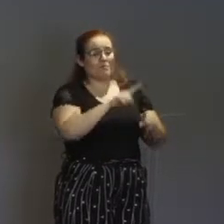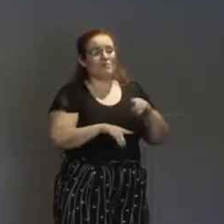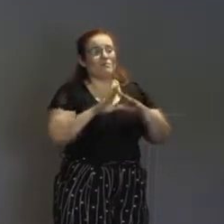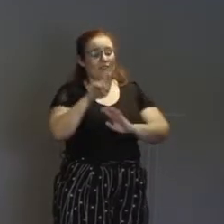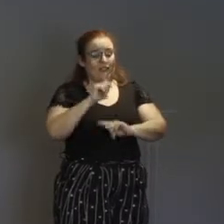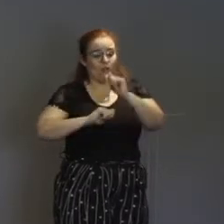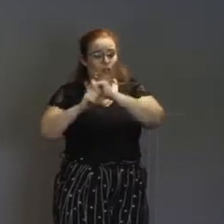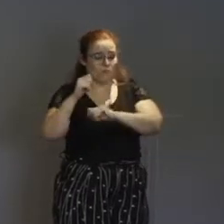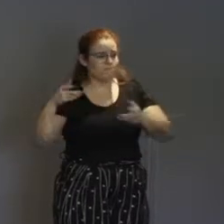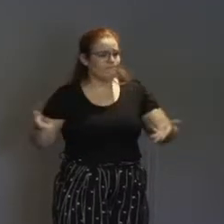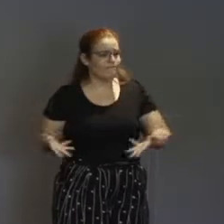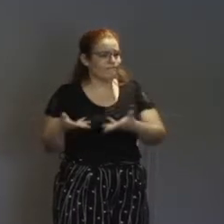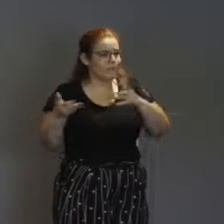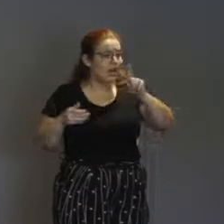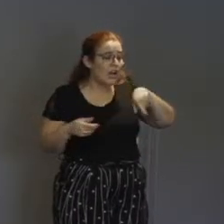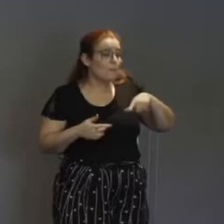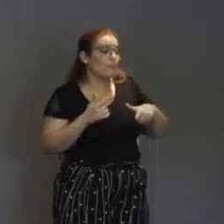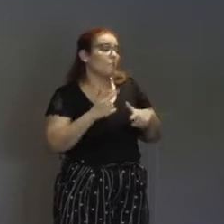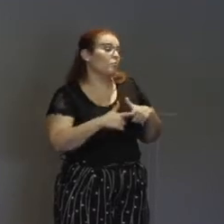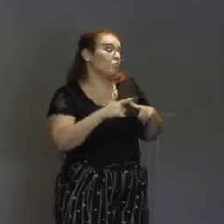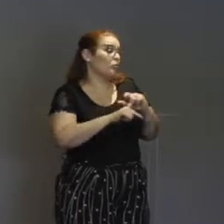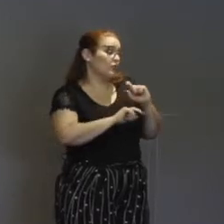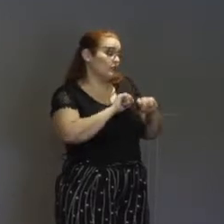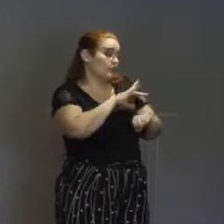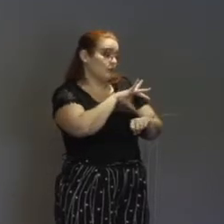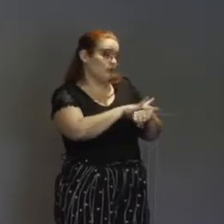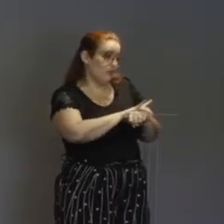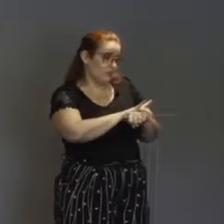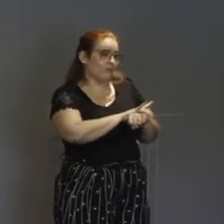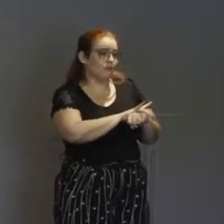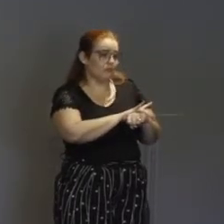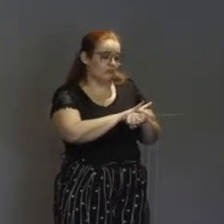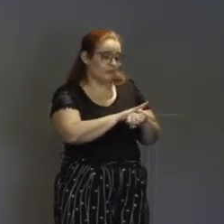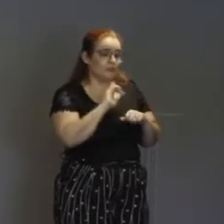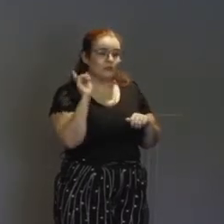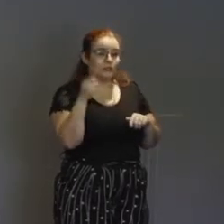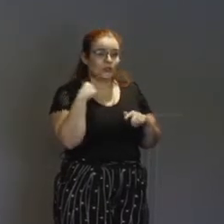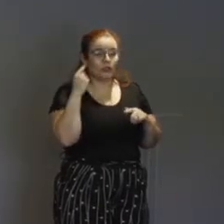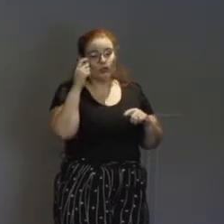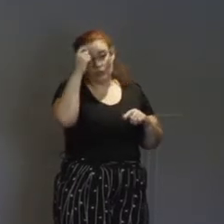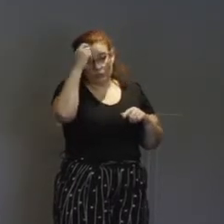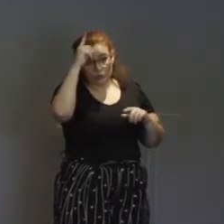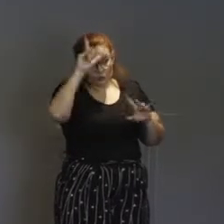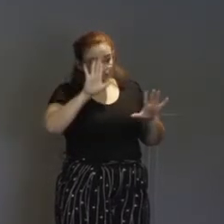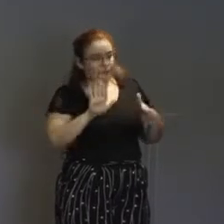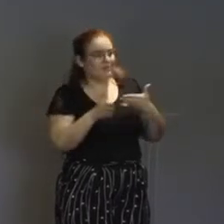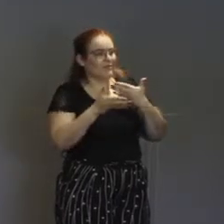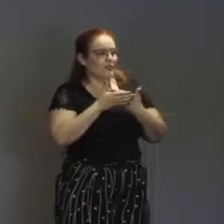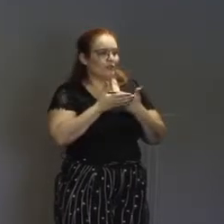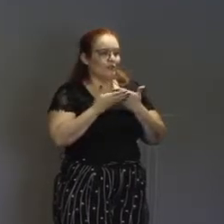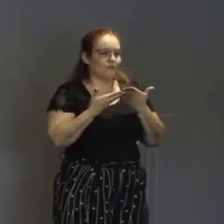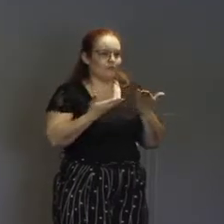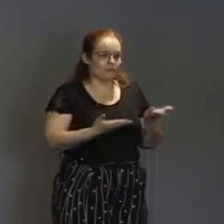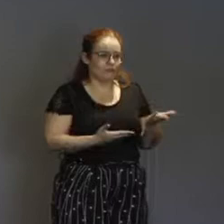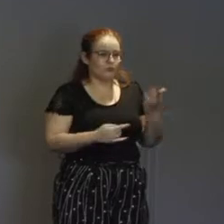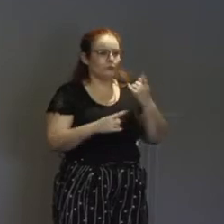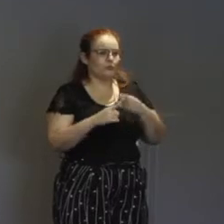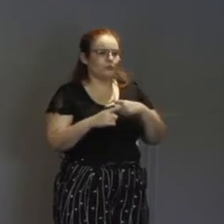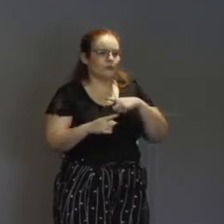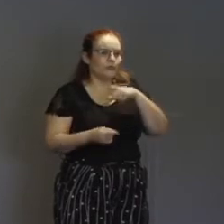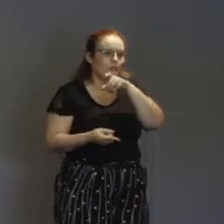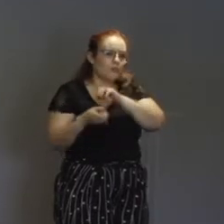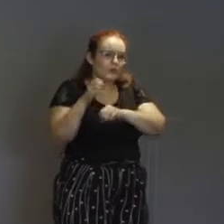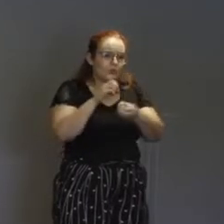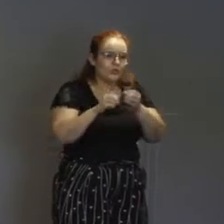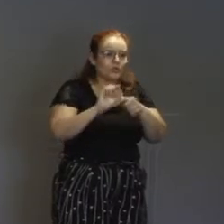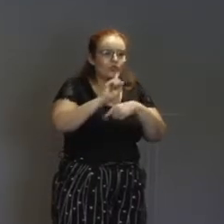As questões de segurança. A nossa cultura, ela se fecha para isso. Por que tem esse laboratório de inovação